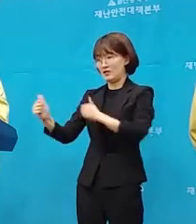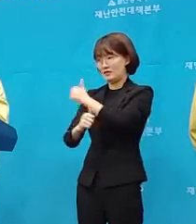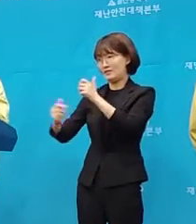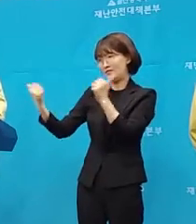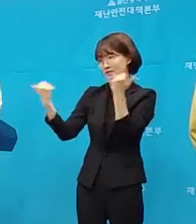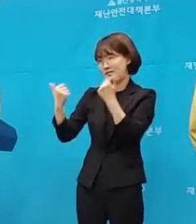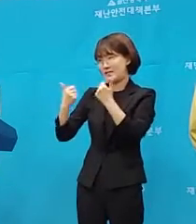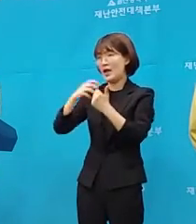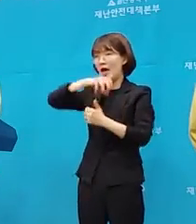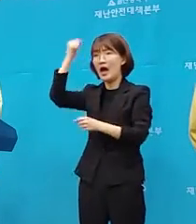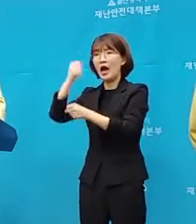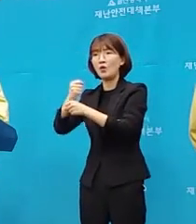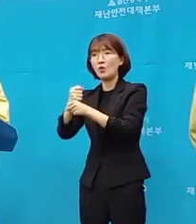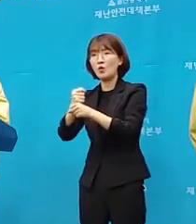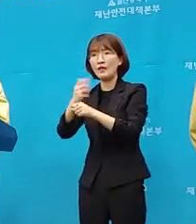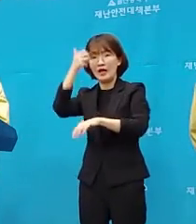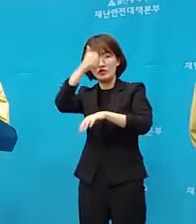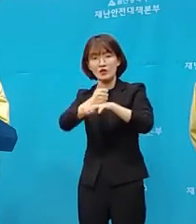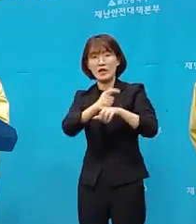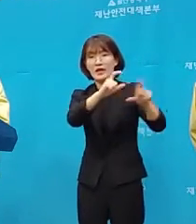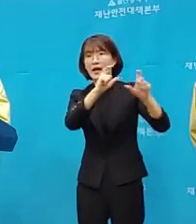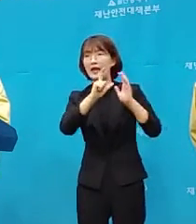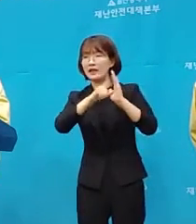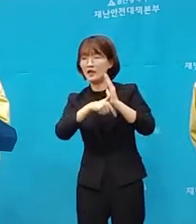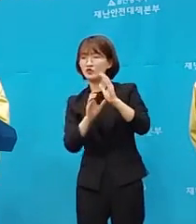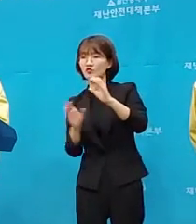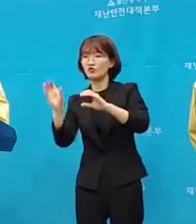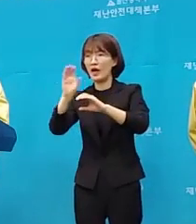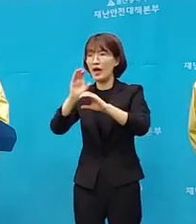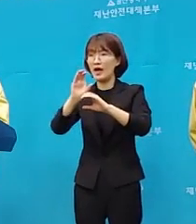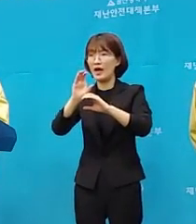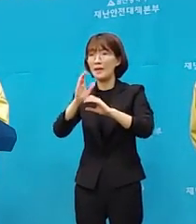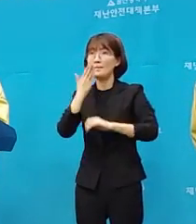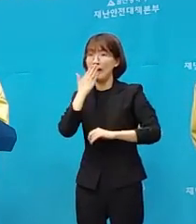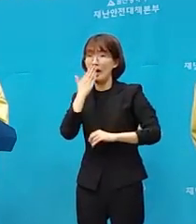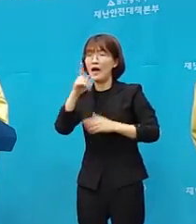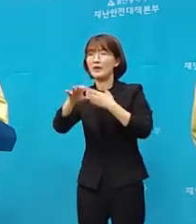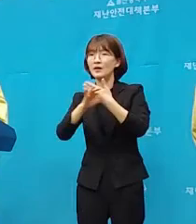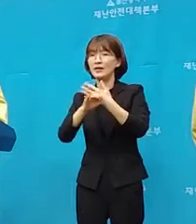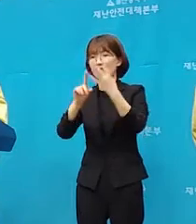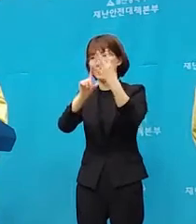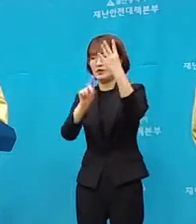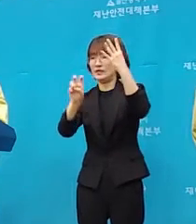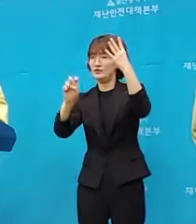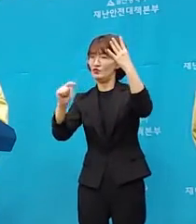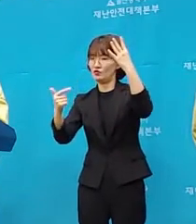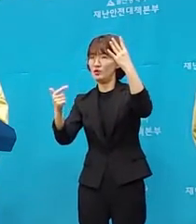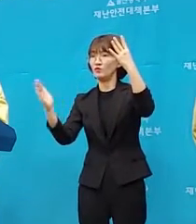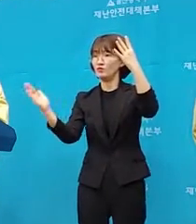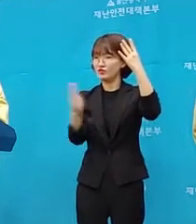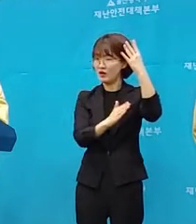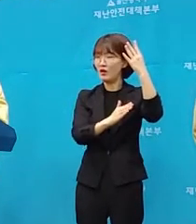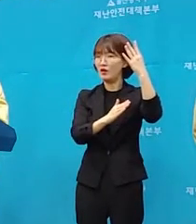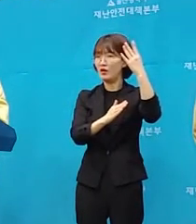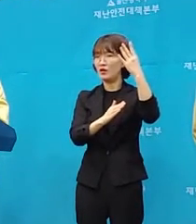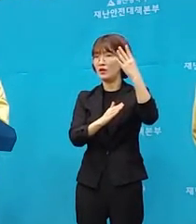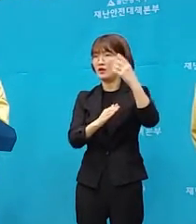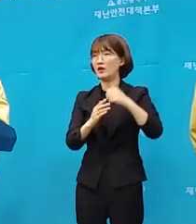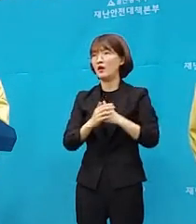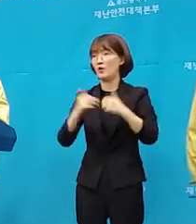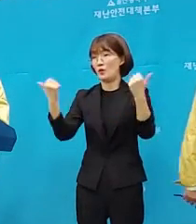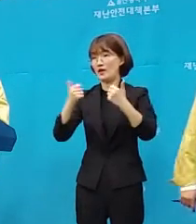그것을 반영해서 추가할 수 있는 부분은 4월 26일부터 개최되는 그